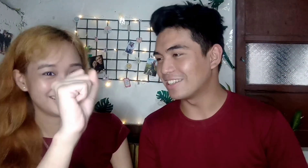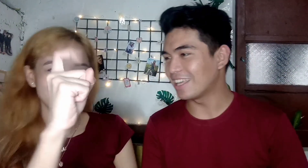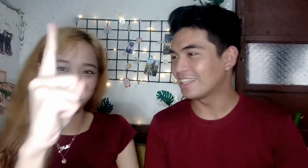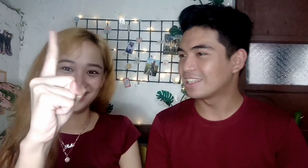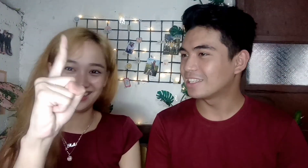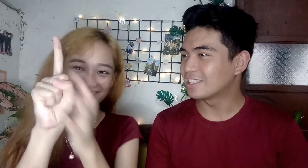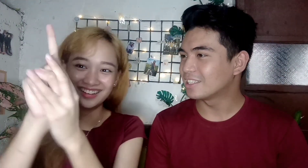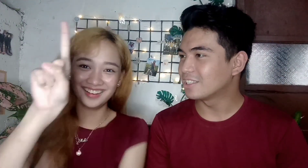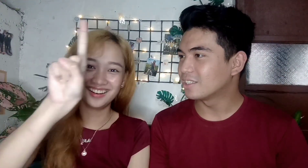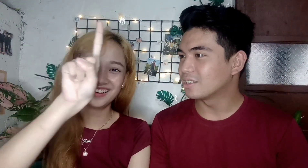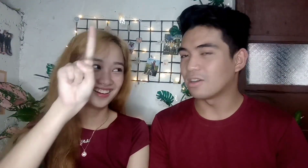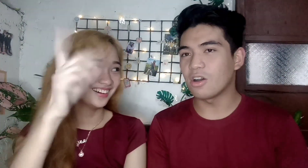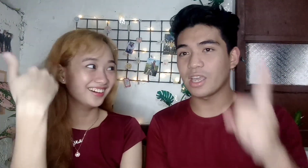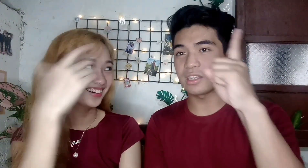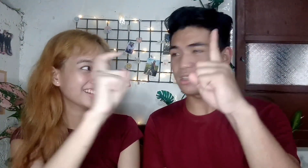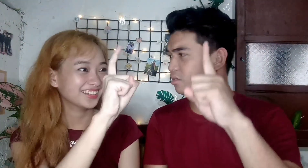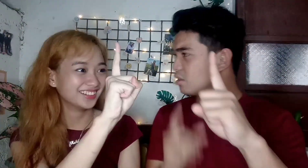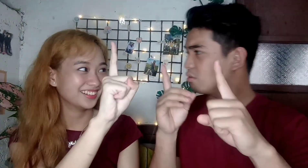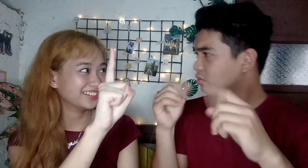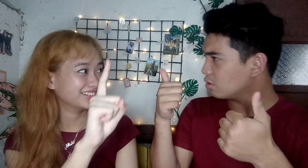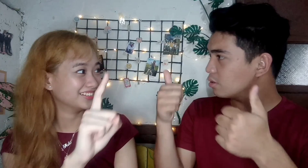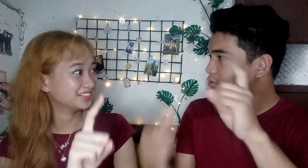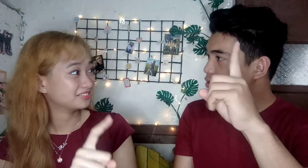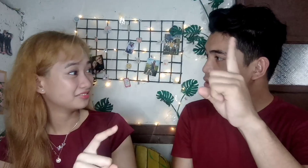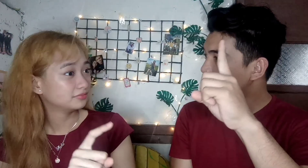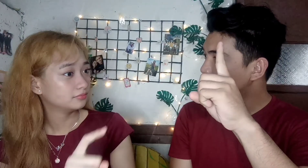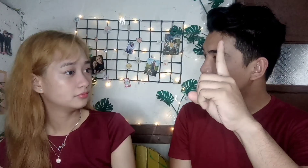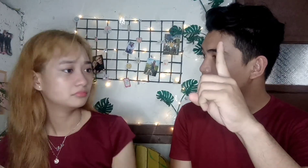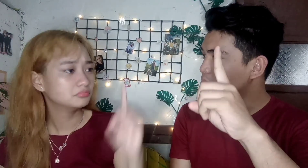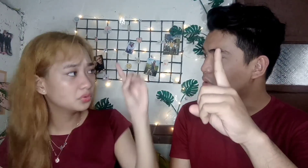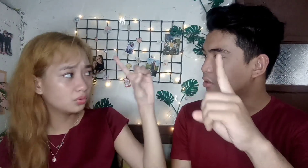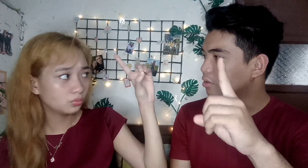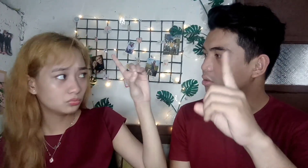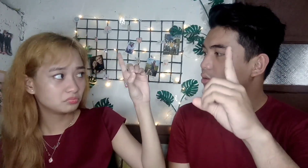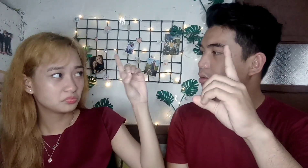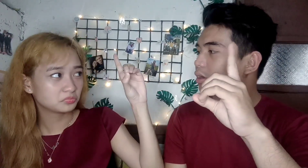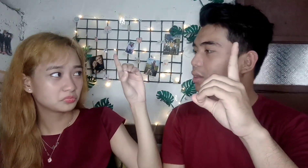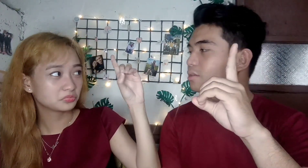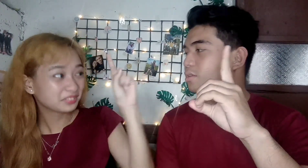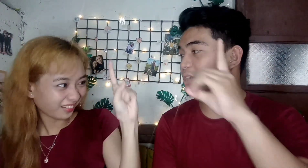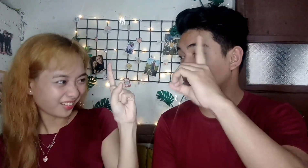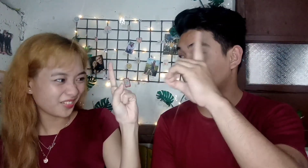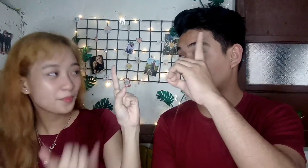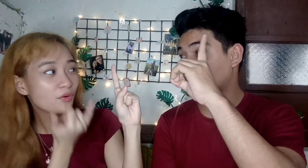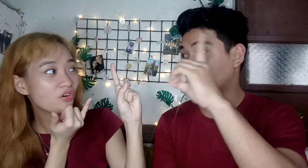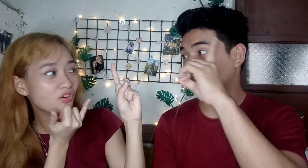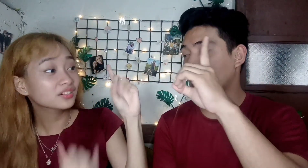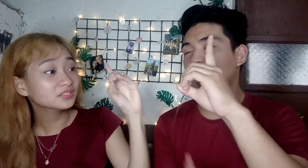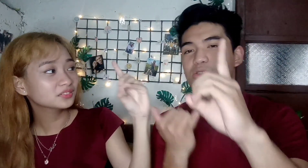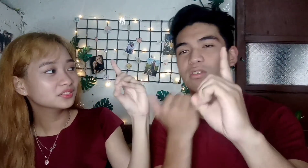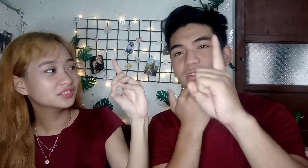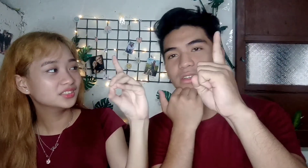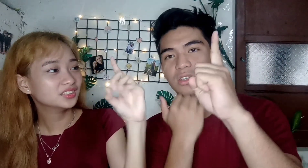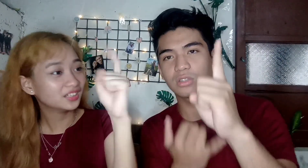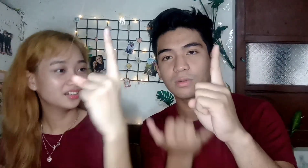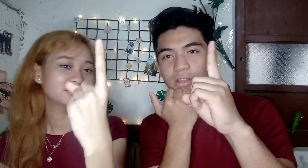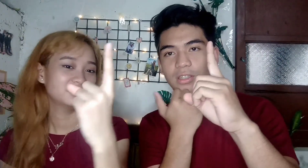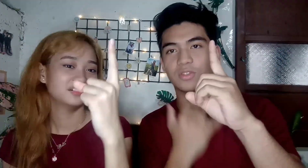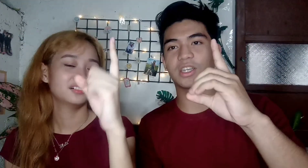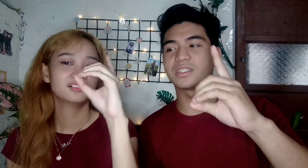ha. Oh, ayan, D, okay naman ito, D. Sa iba, dito. Ah, ganito talaga dapat. Ah, wrong. So, yun lang ito kasi guys